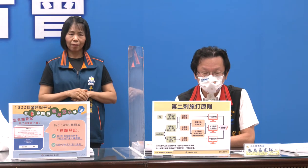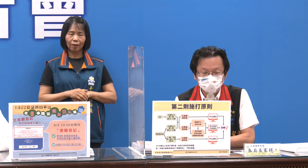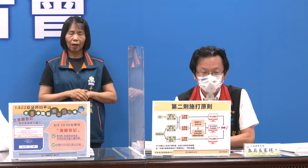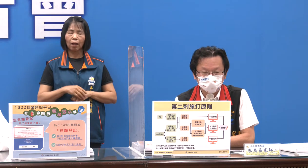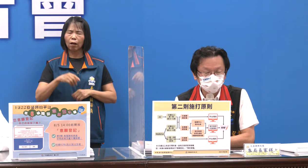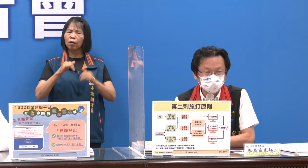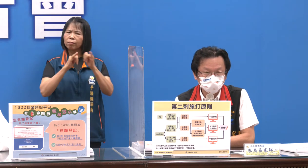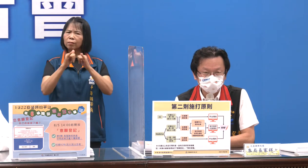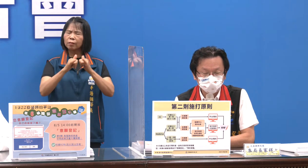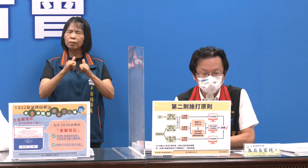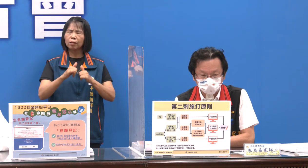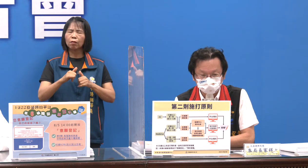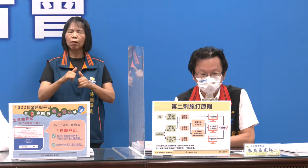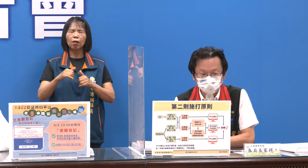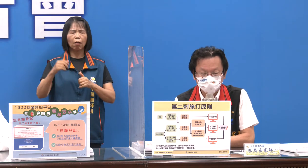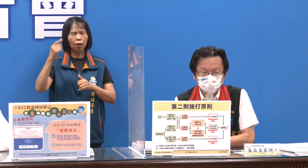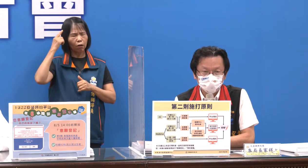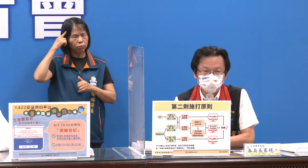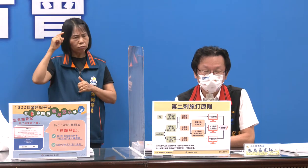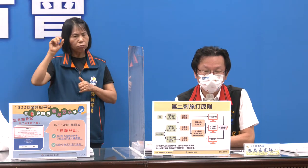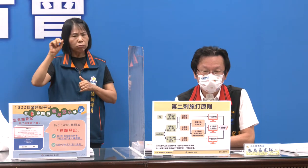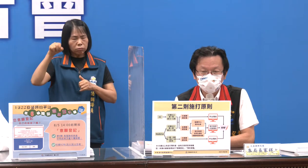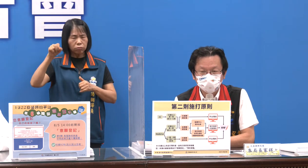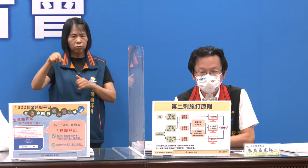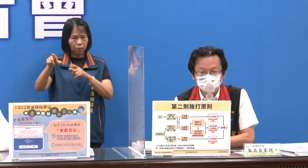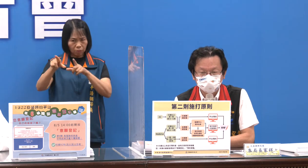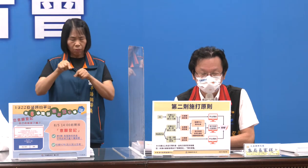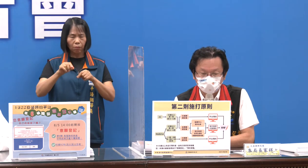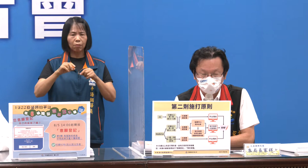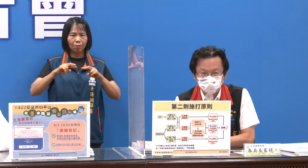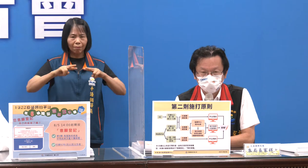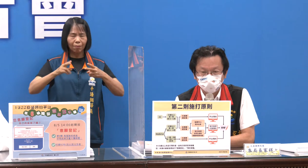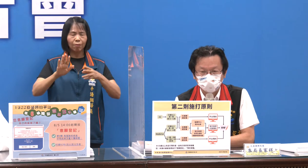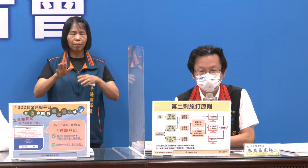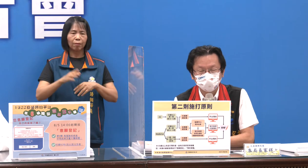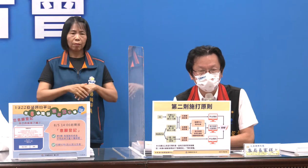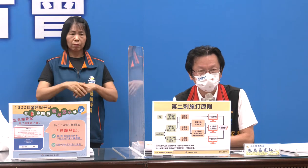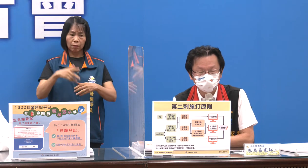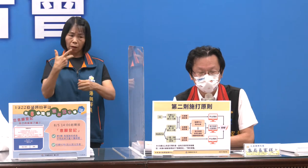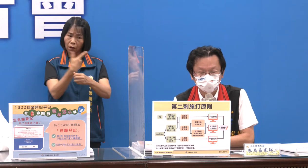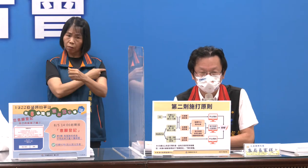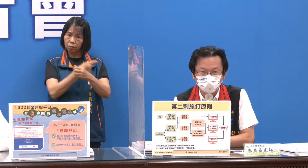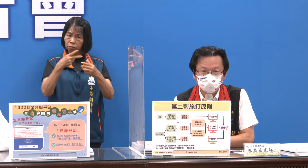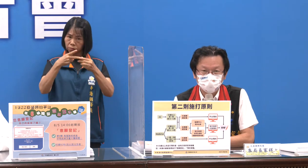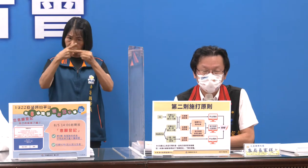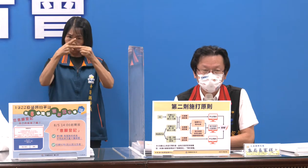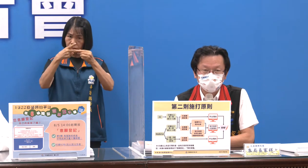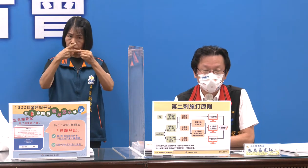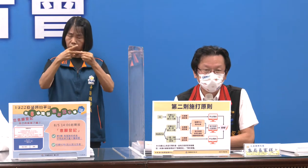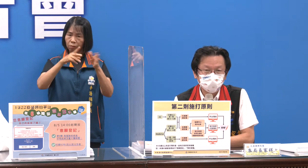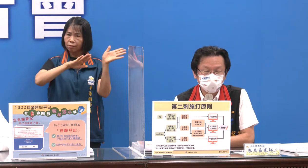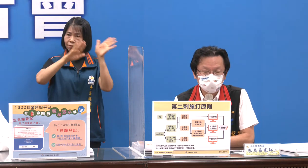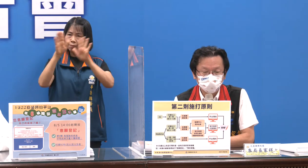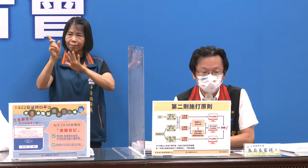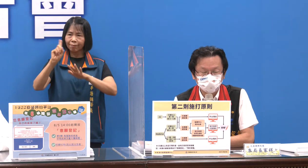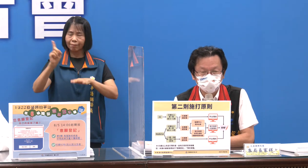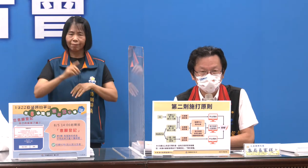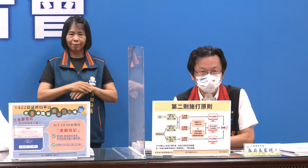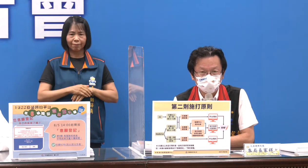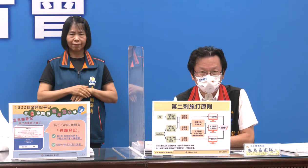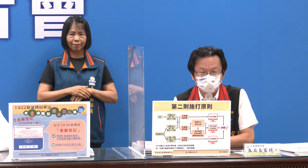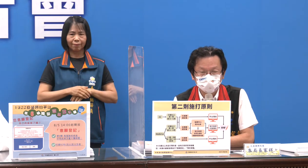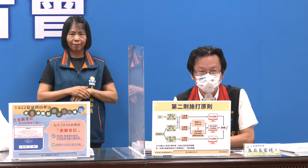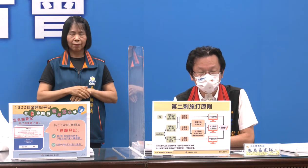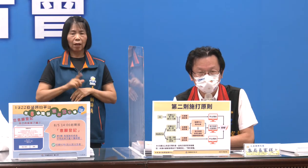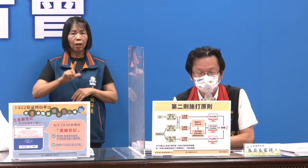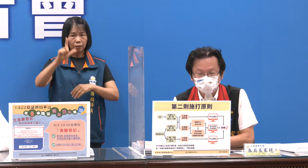民意做一些调整，就是我们第二季的施打到底有什么样的状况。当然我们年轻人对于